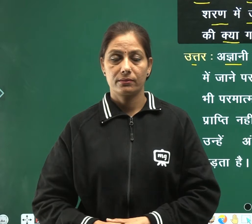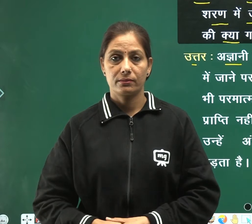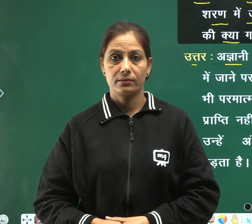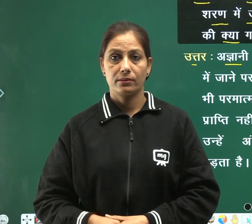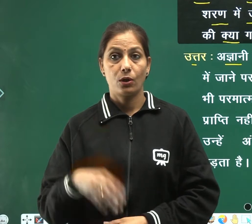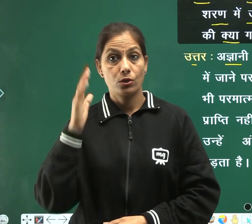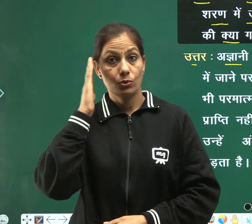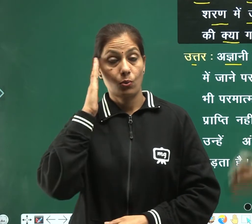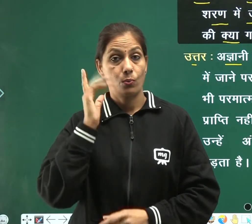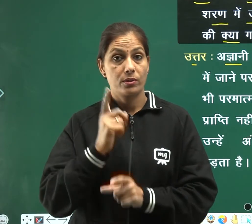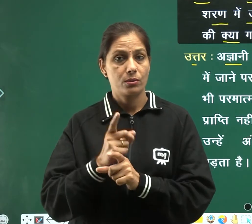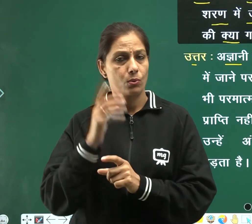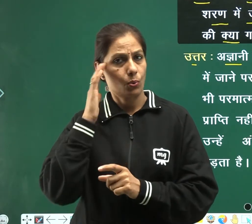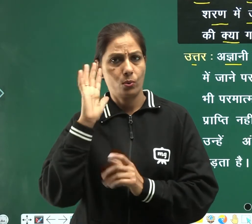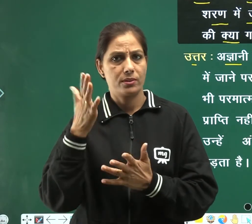अज्ञानी गुरुओं की